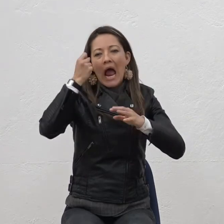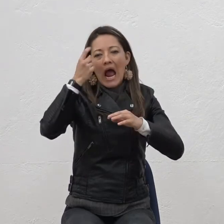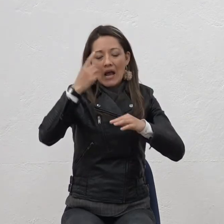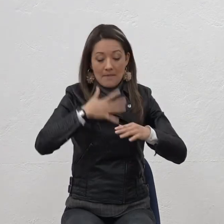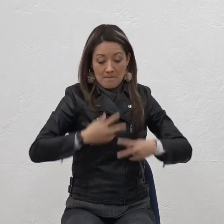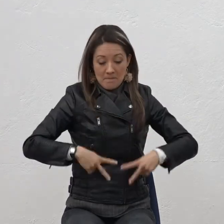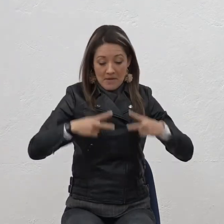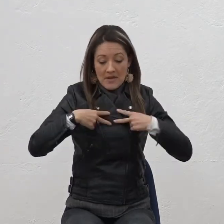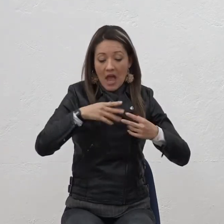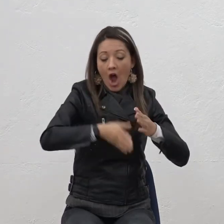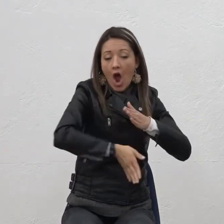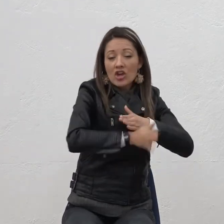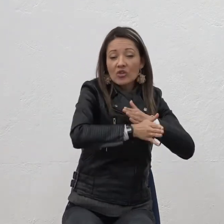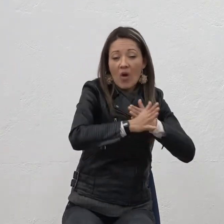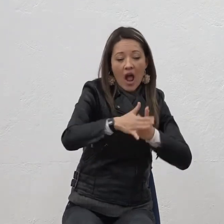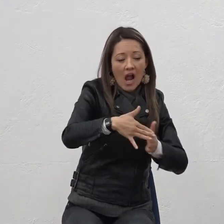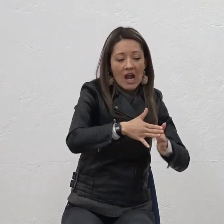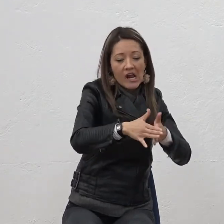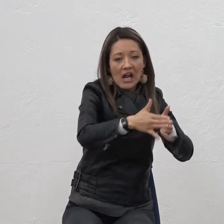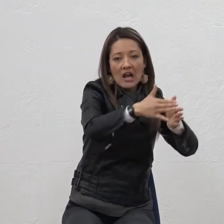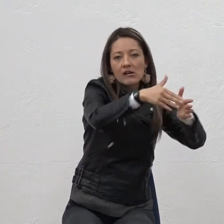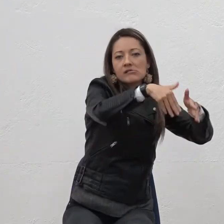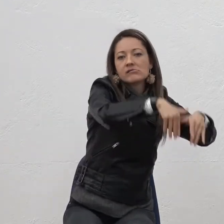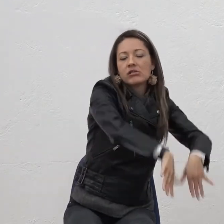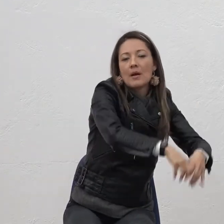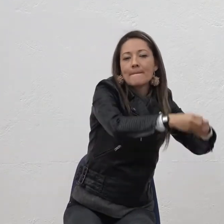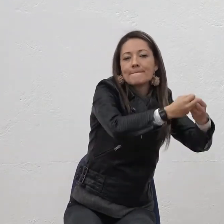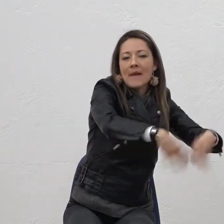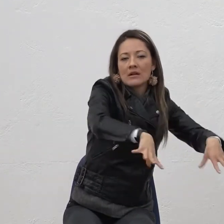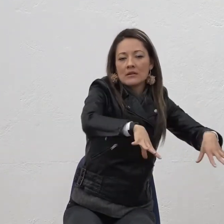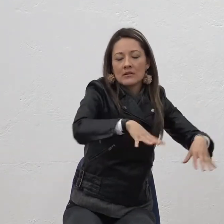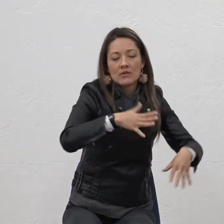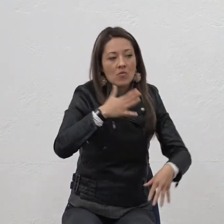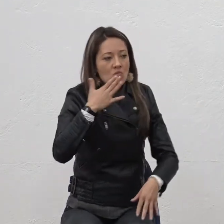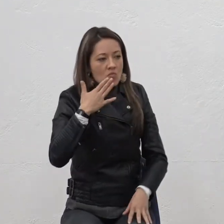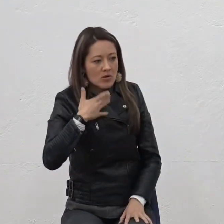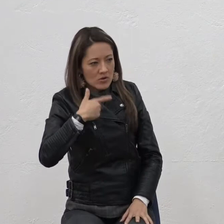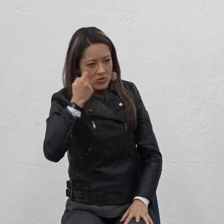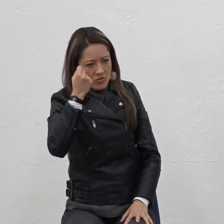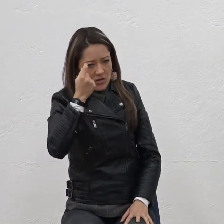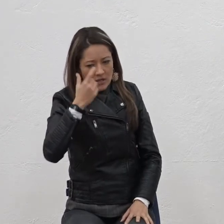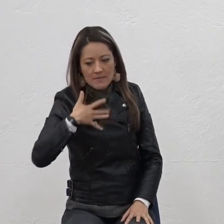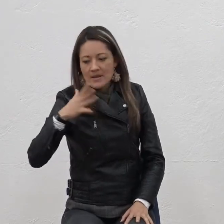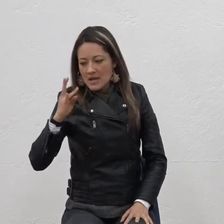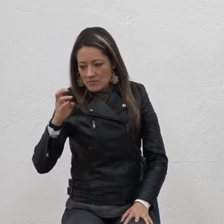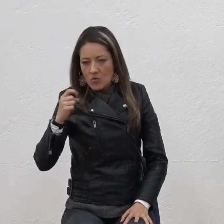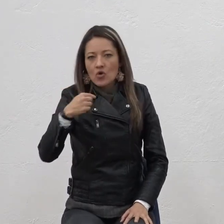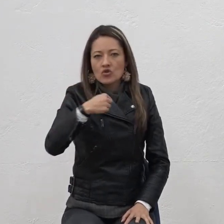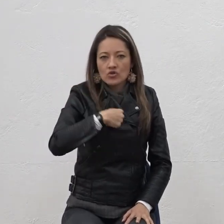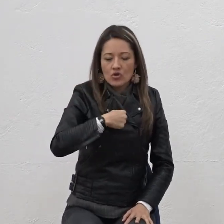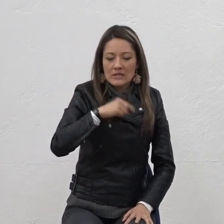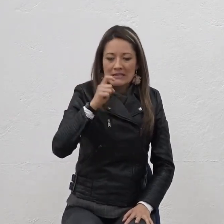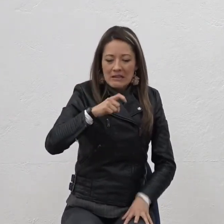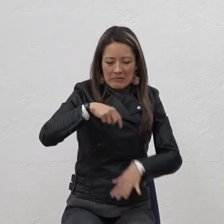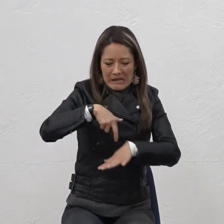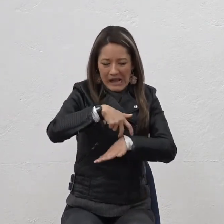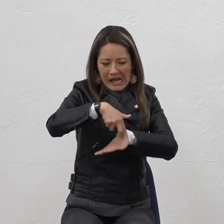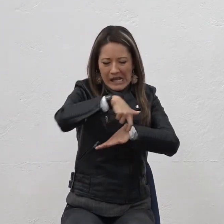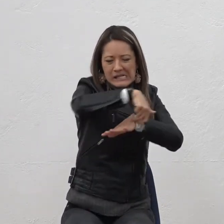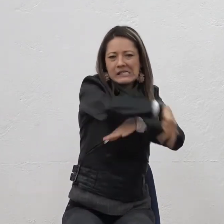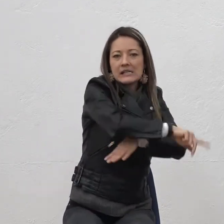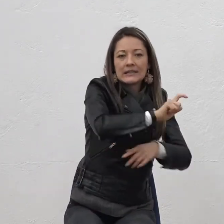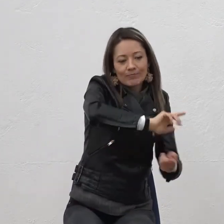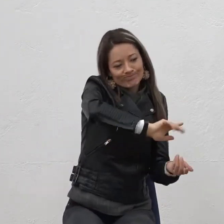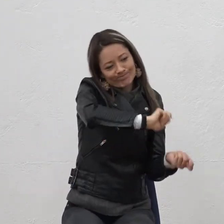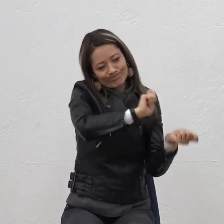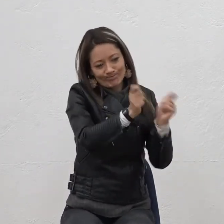vida seguía por ese camino, se iba a perder, cuando entendí que mi esposo y yo estábamos caminando por el lado